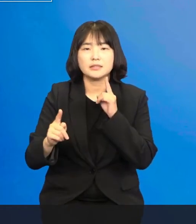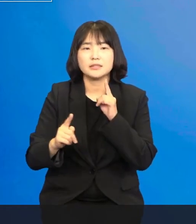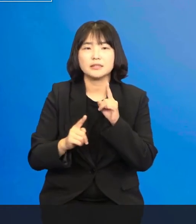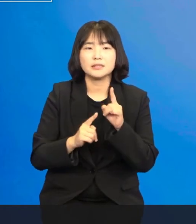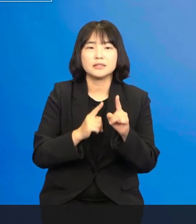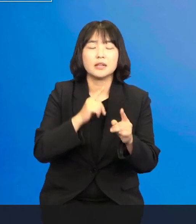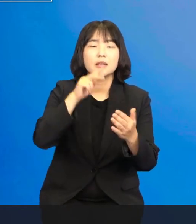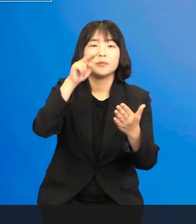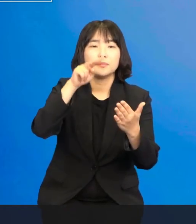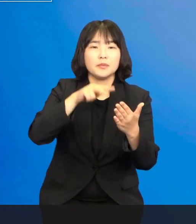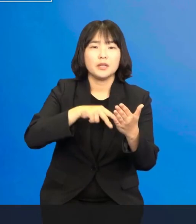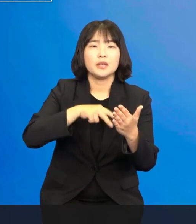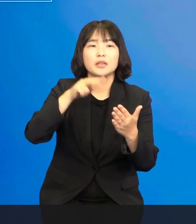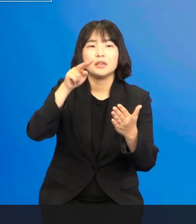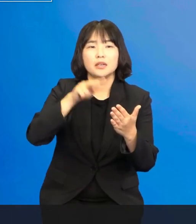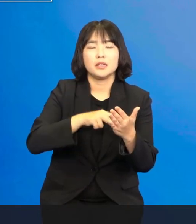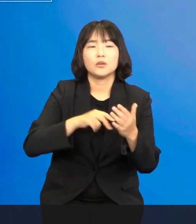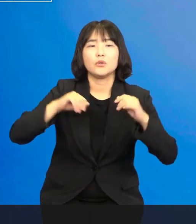말씀